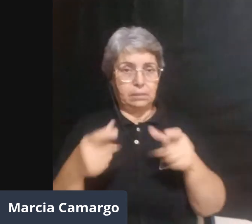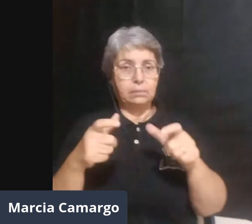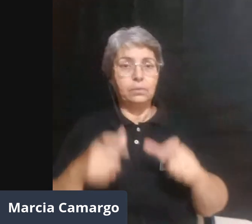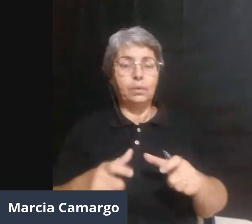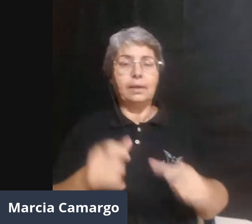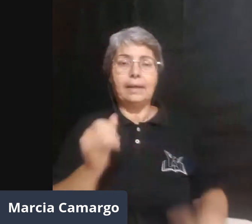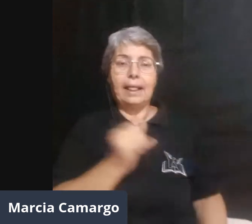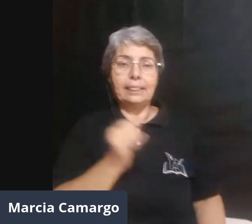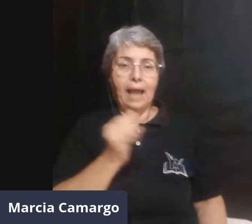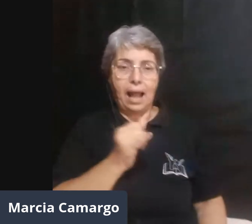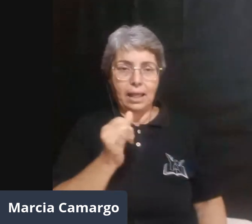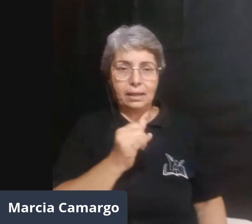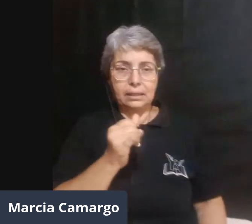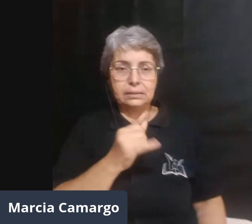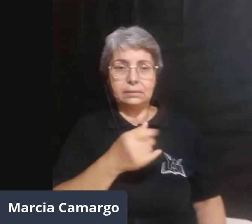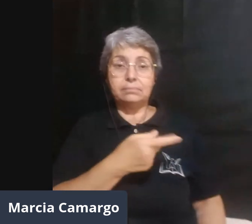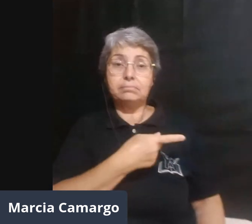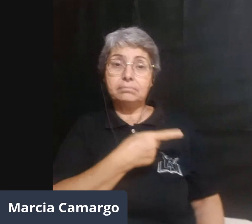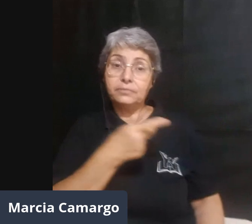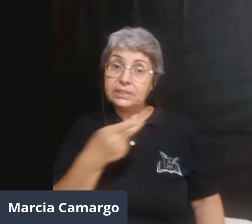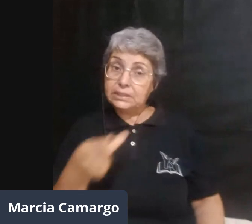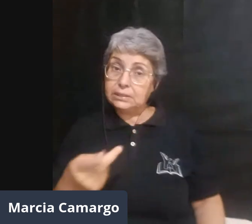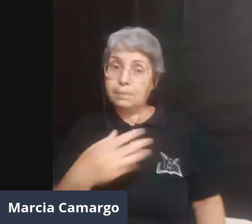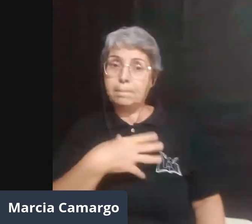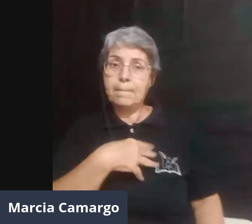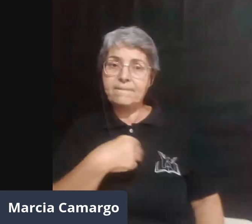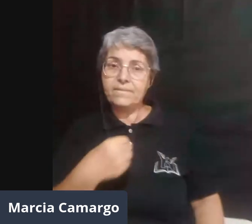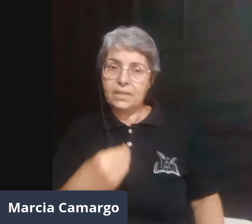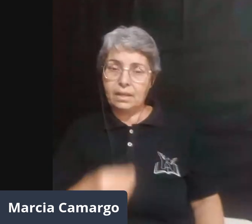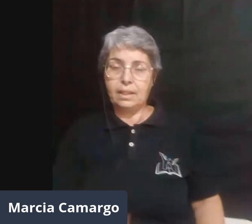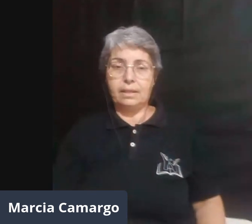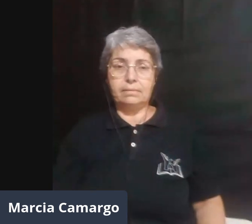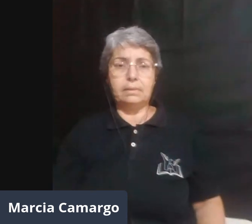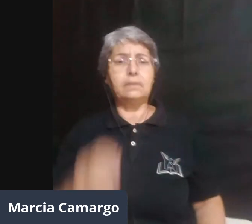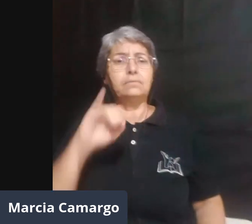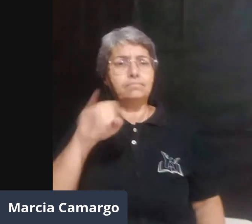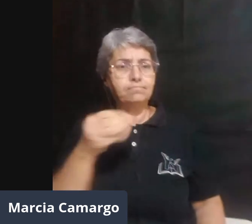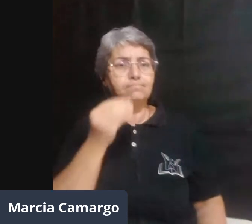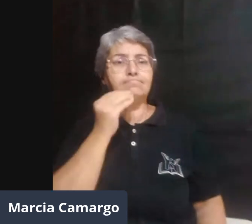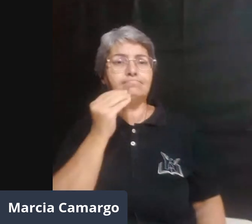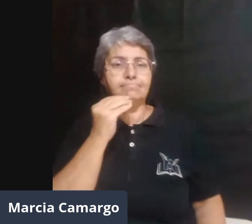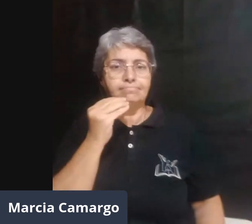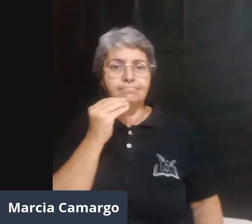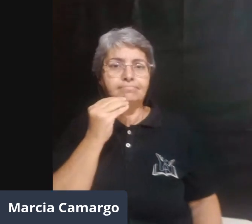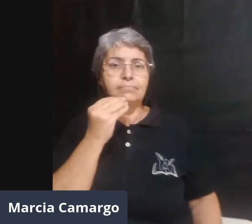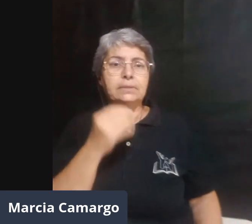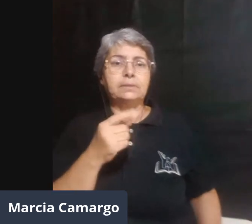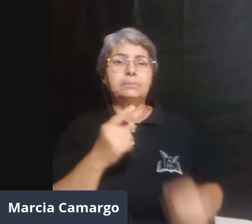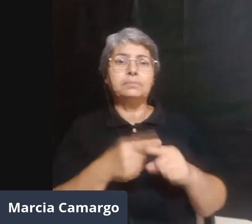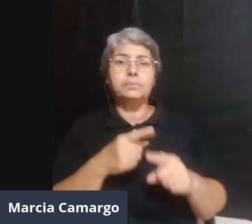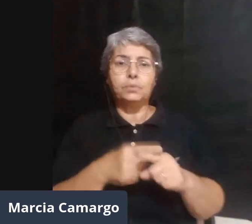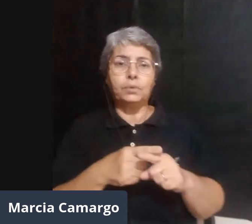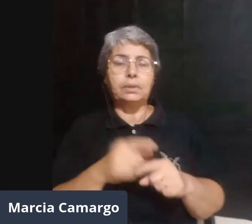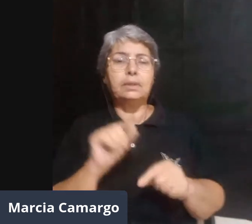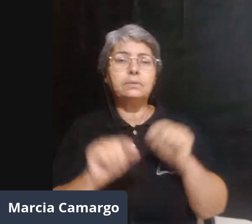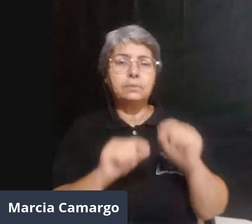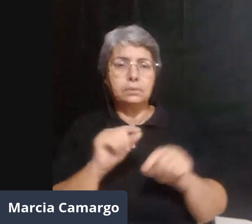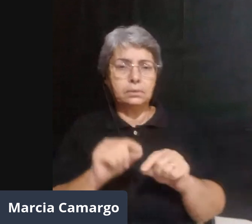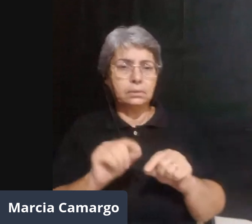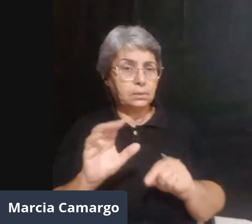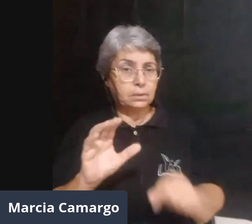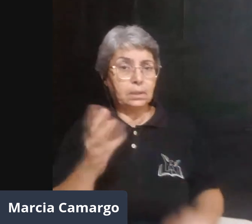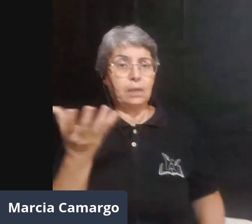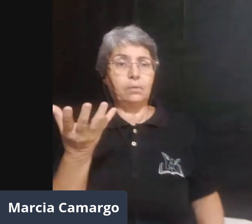filha, imaginando que essa é uma oportunidade imperdível, tendo em consideração